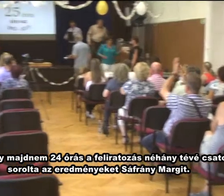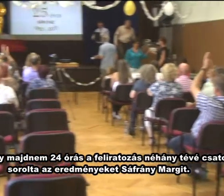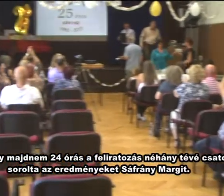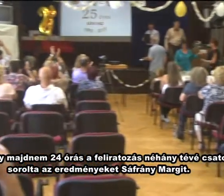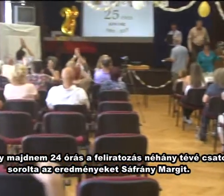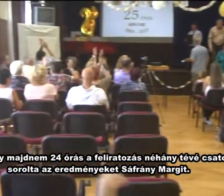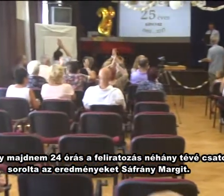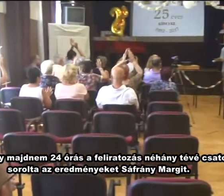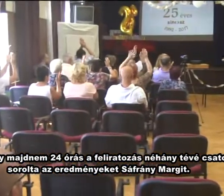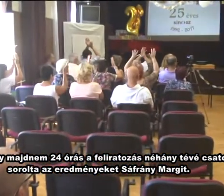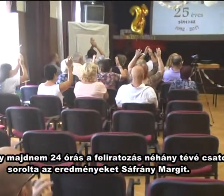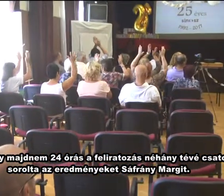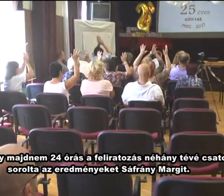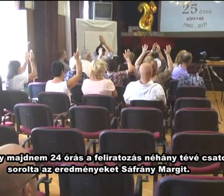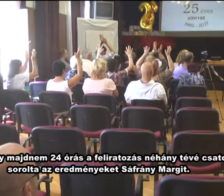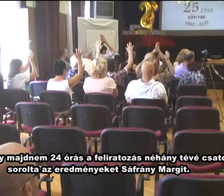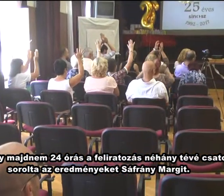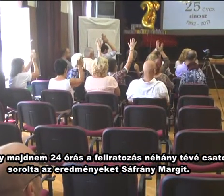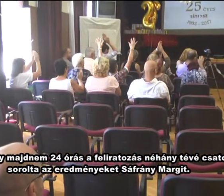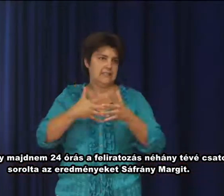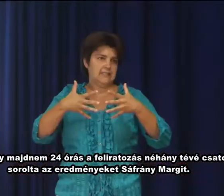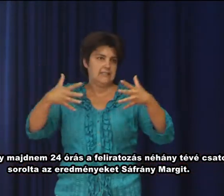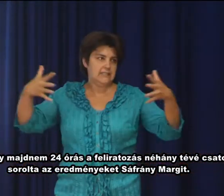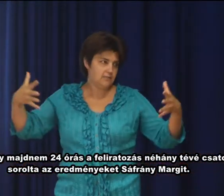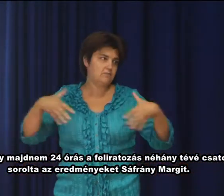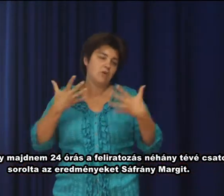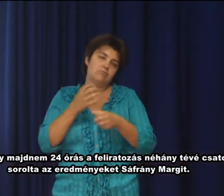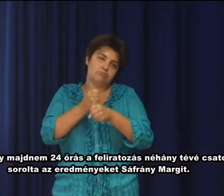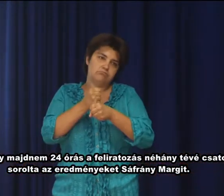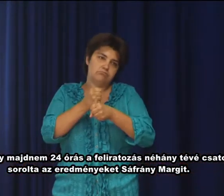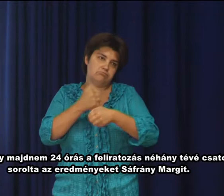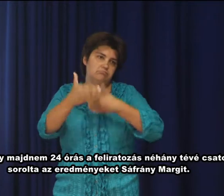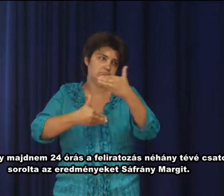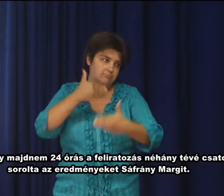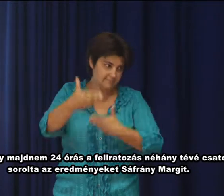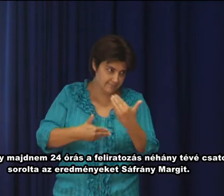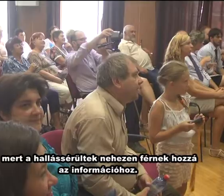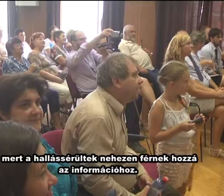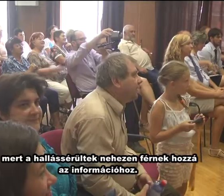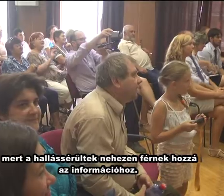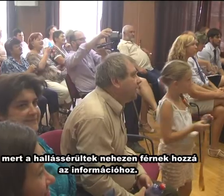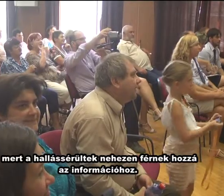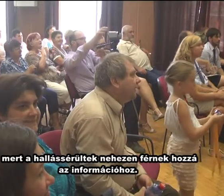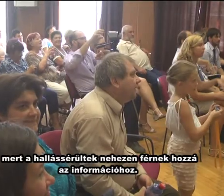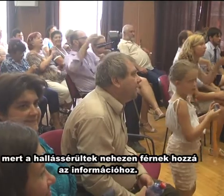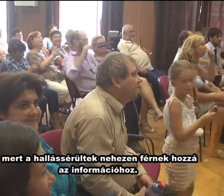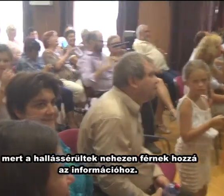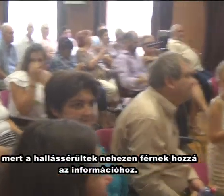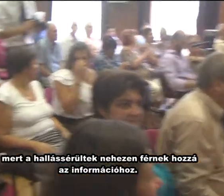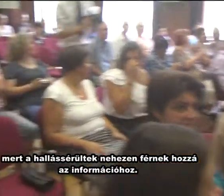24 órás a feliratozás néhány tévécsatornán, sorolta az eredményeket Sáfrány Margit. Probléma viszont, hogy nehezen találnak